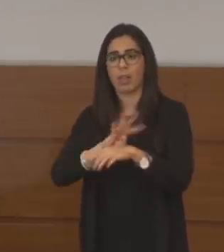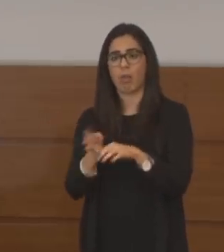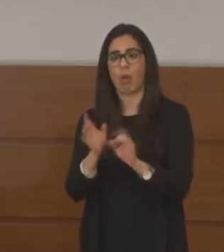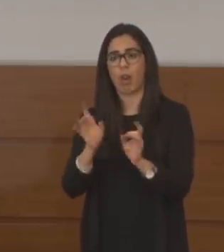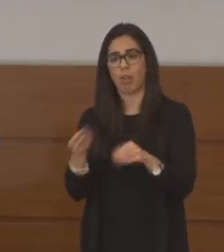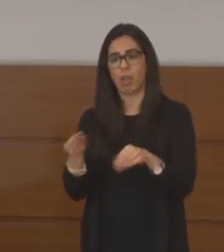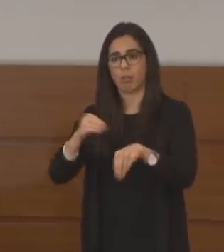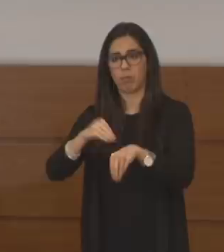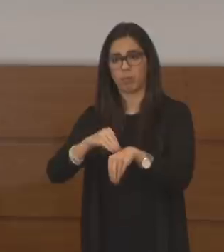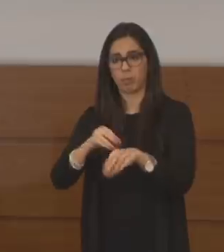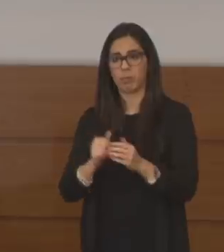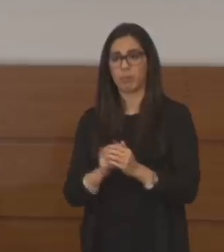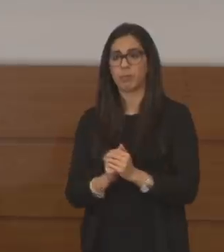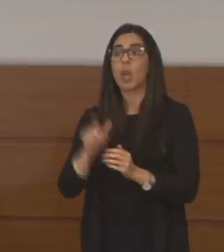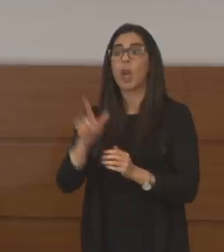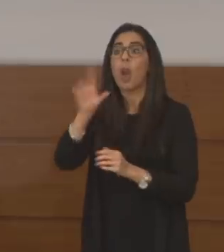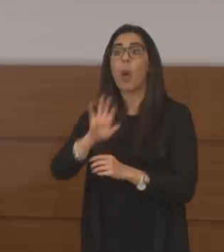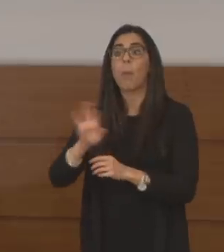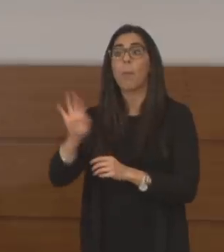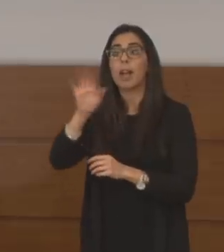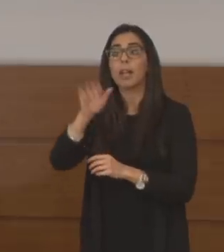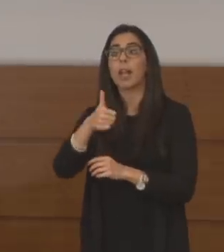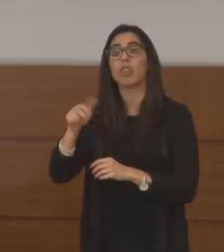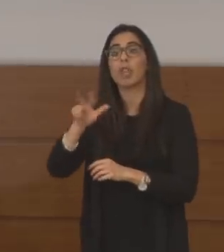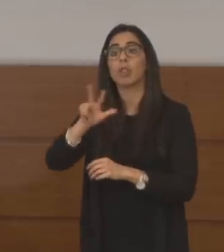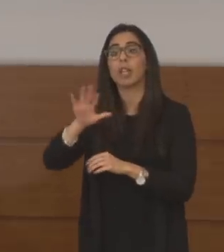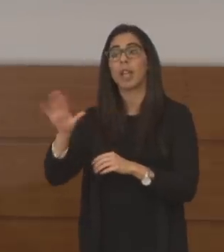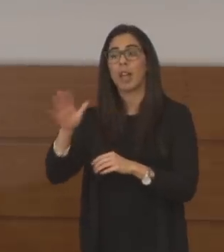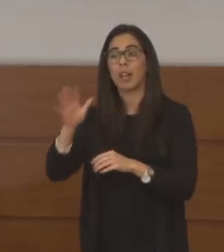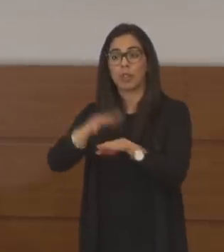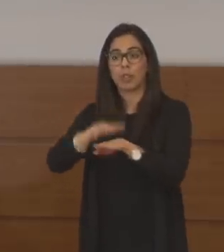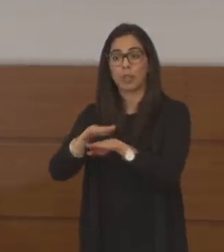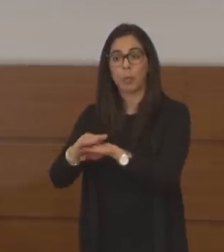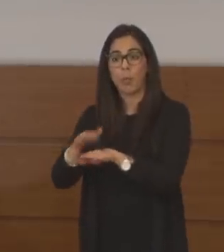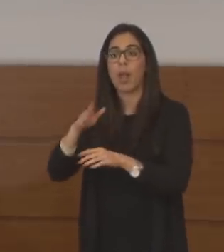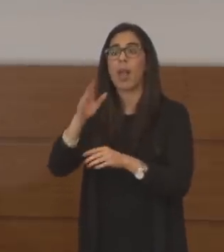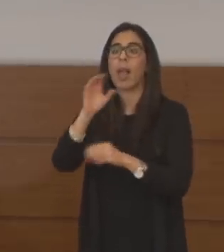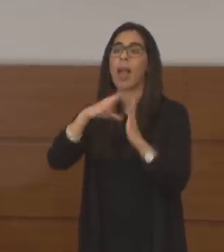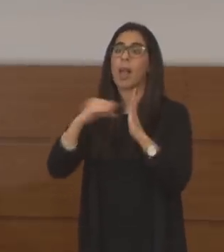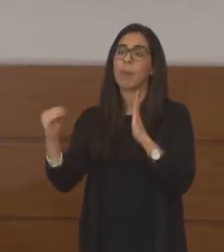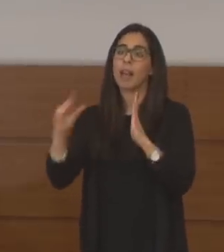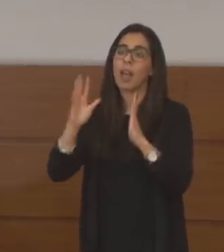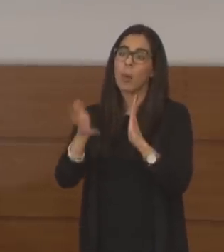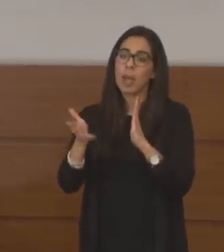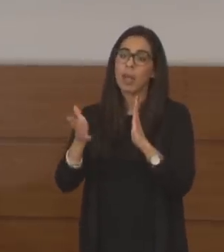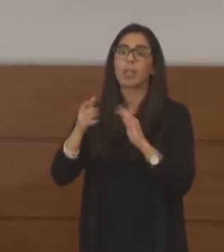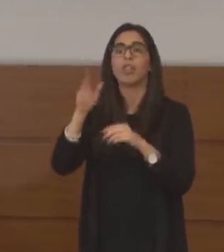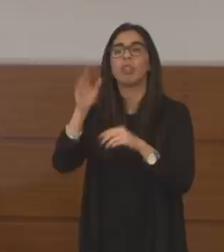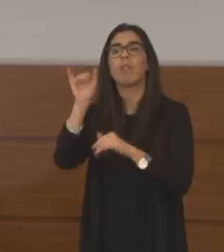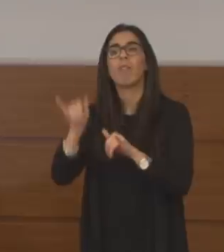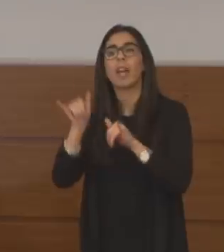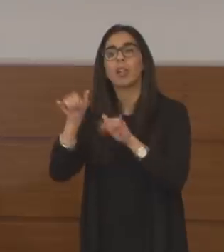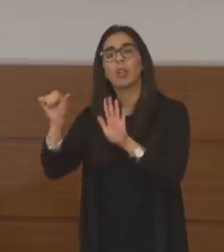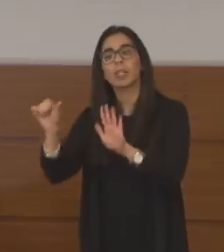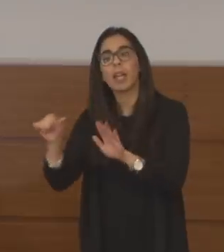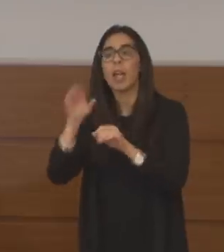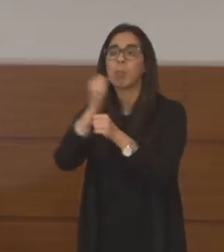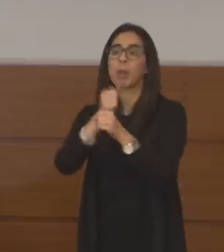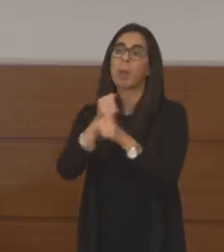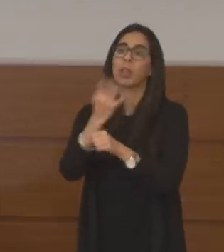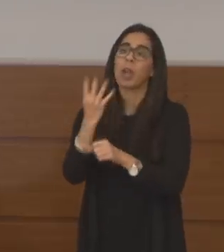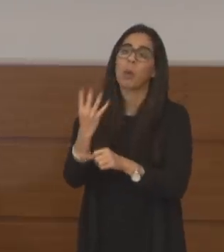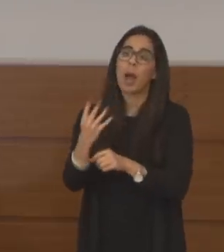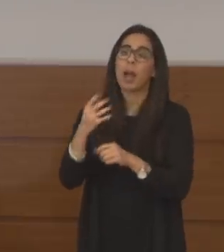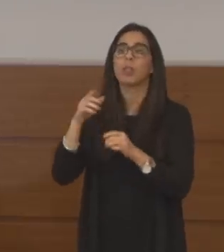in lombardia abbiamo avuto 135 decessi in emilia romagna 15 in veneto 6 in piemonte 4 nelle marche